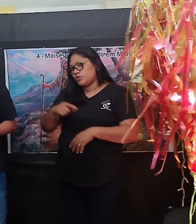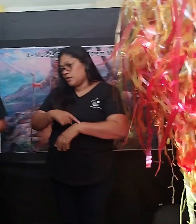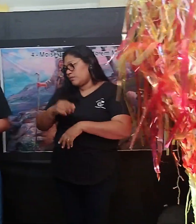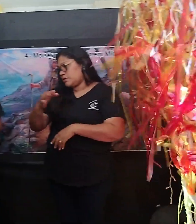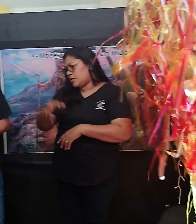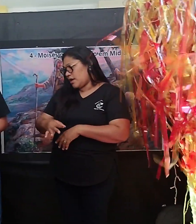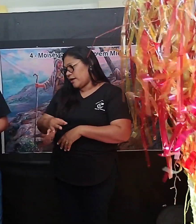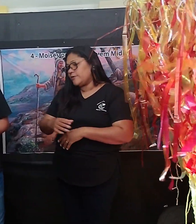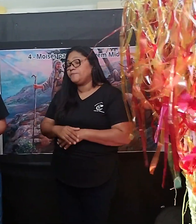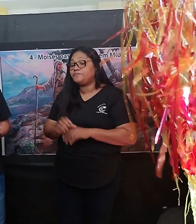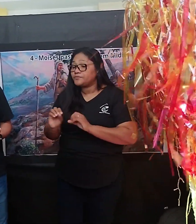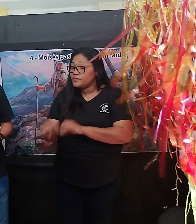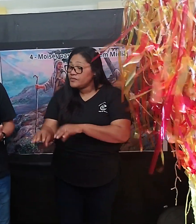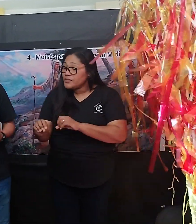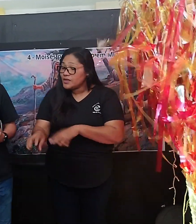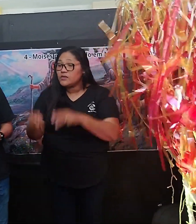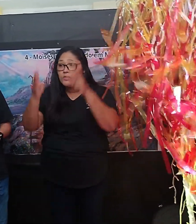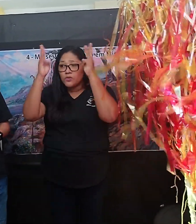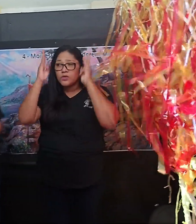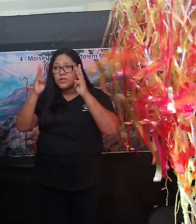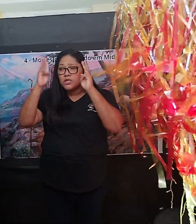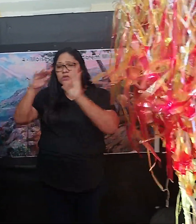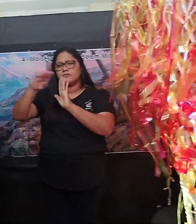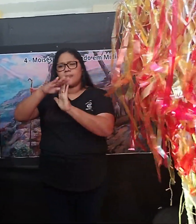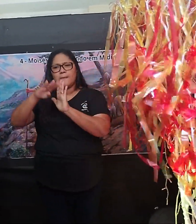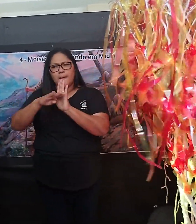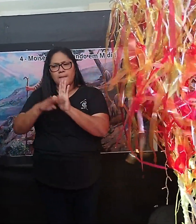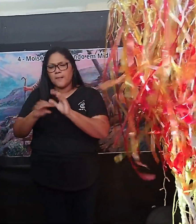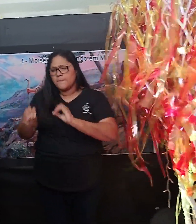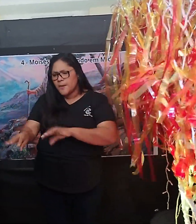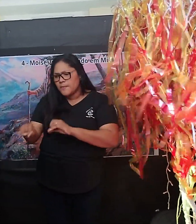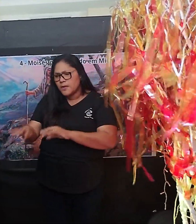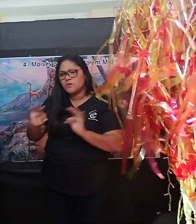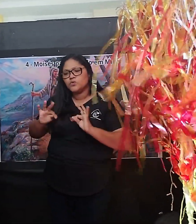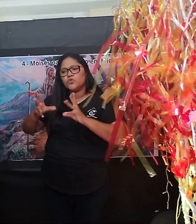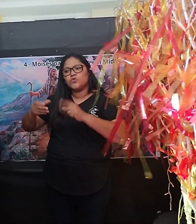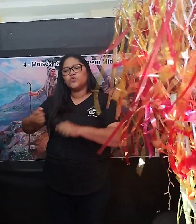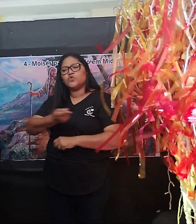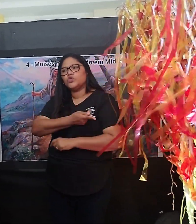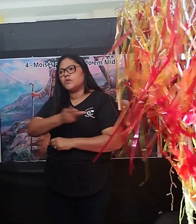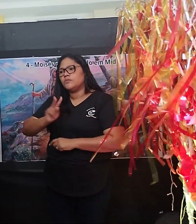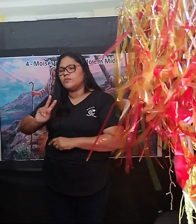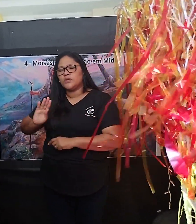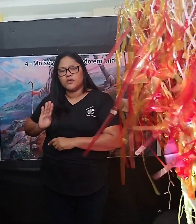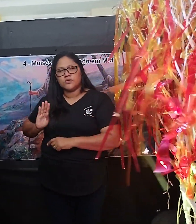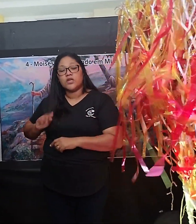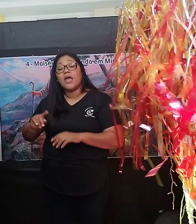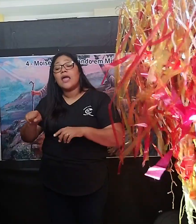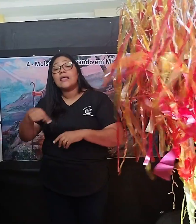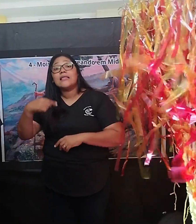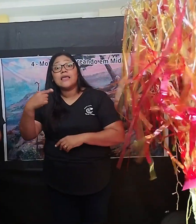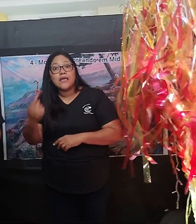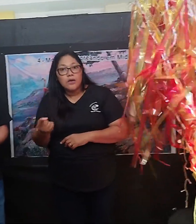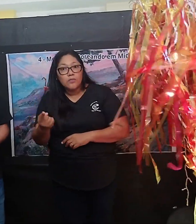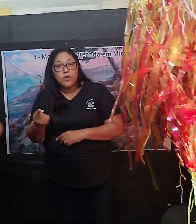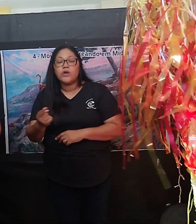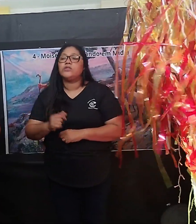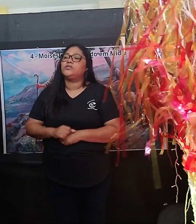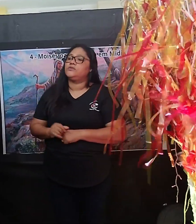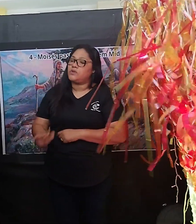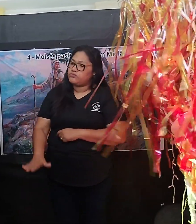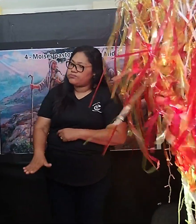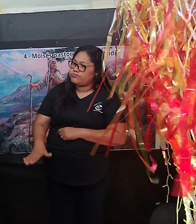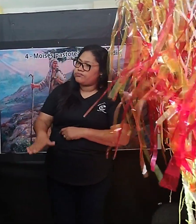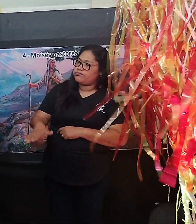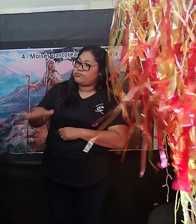amamentando a de Moisés, ensinando ele todos os princípios dos hebreus. Porém, quando chega no período determinado, Moisés tem que voltar.